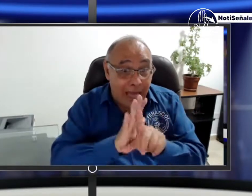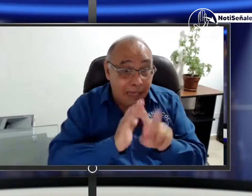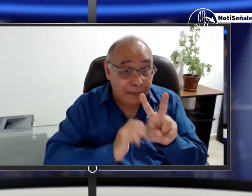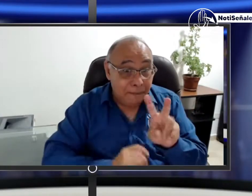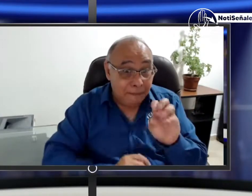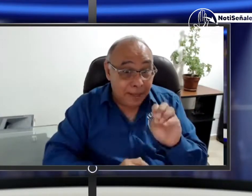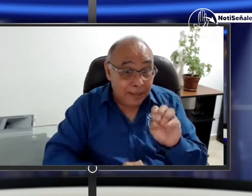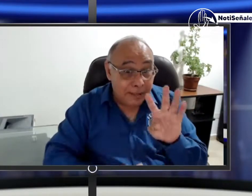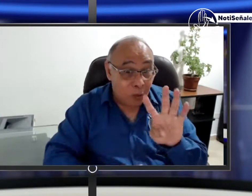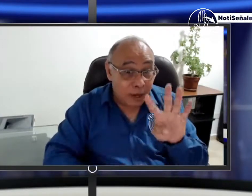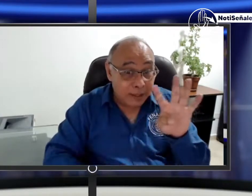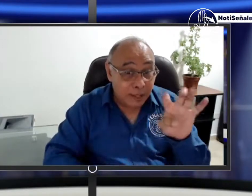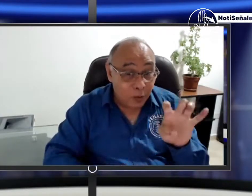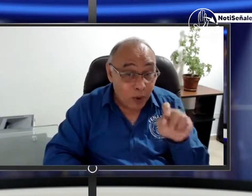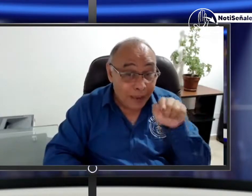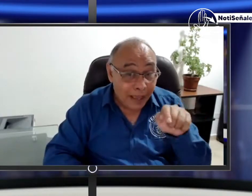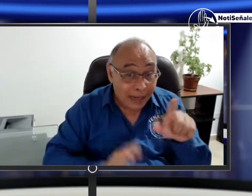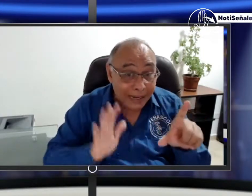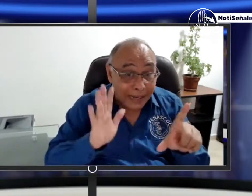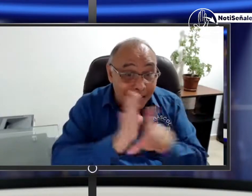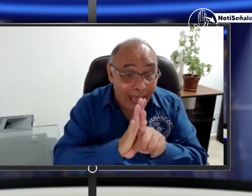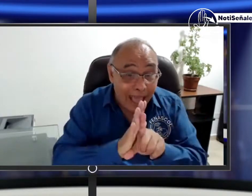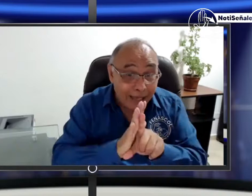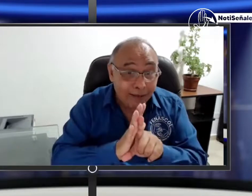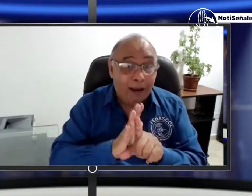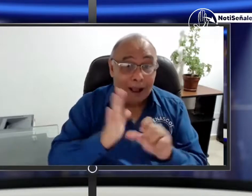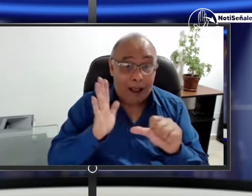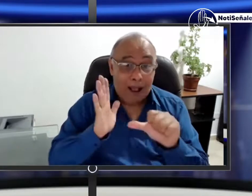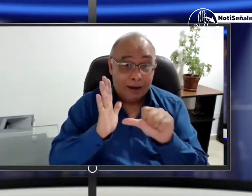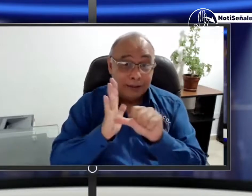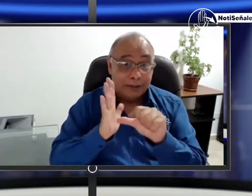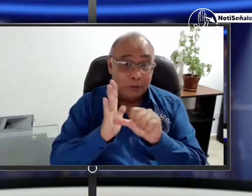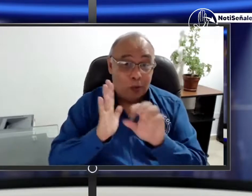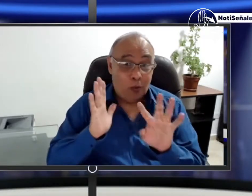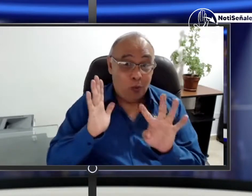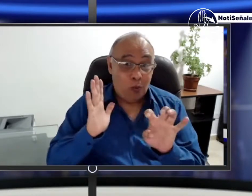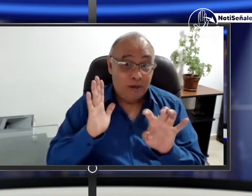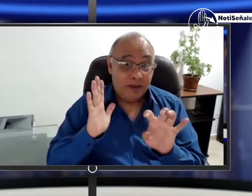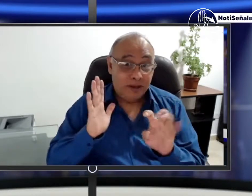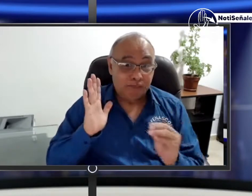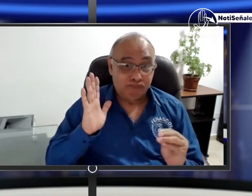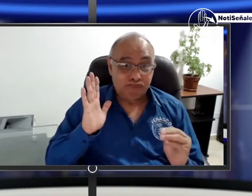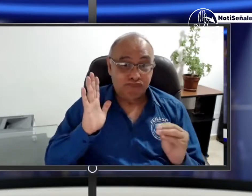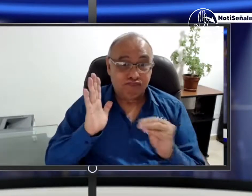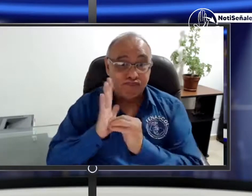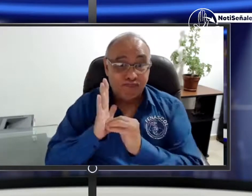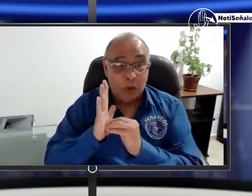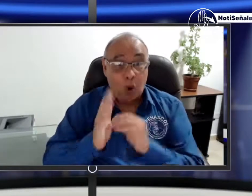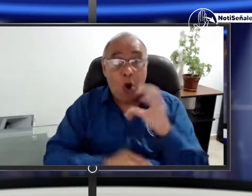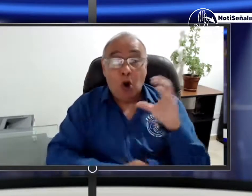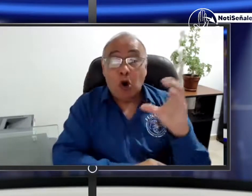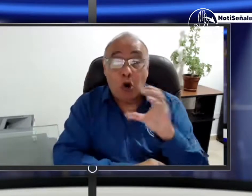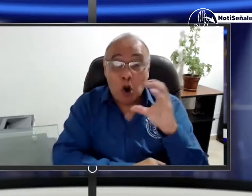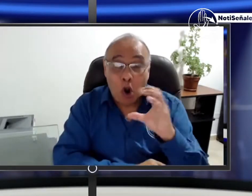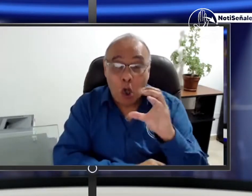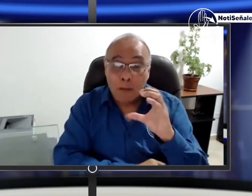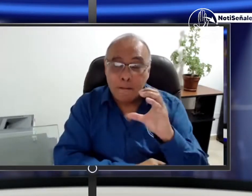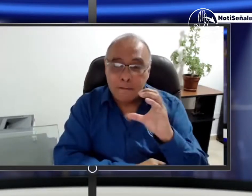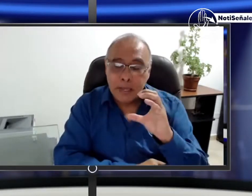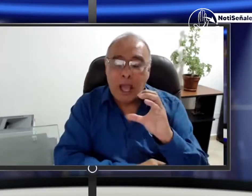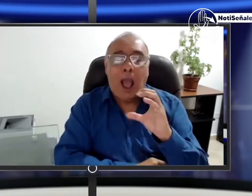surgió la ley 2049 y esta ley en su artículo 9